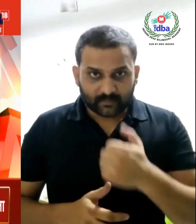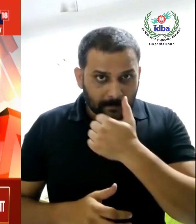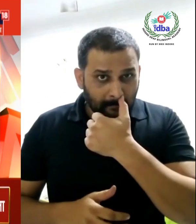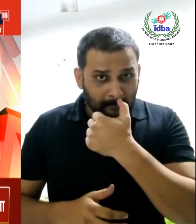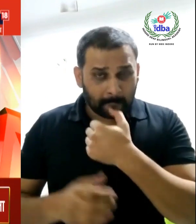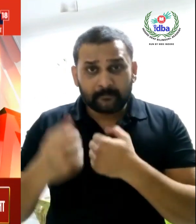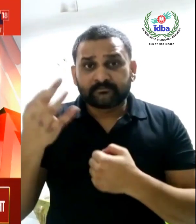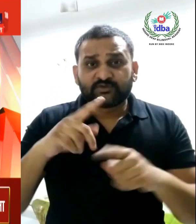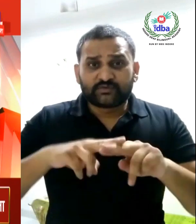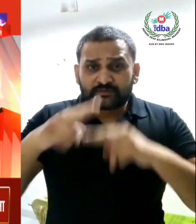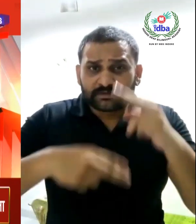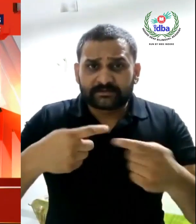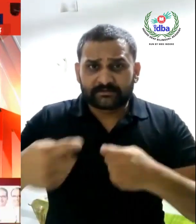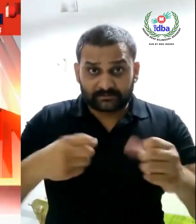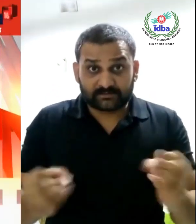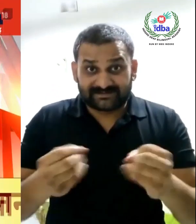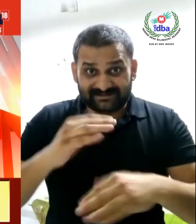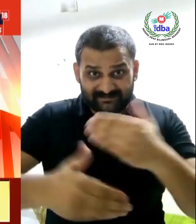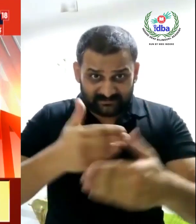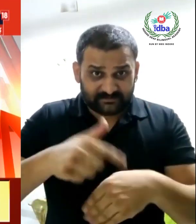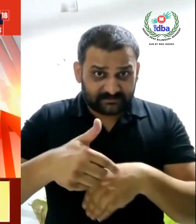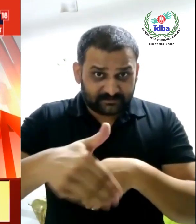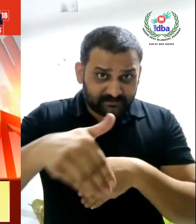जो नए उद्योग आने वाले हैं